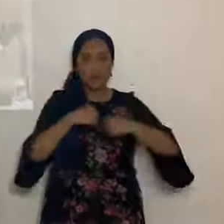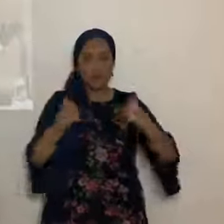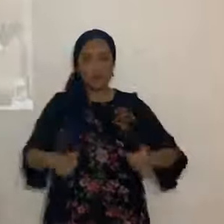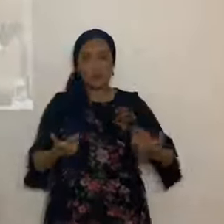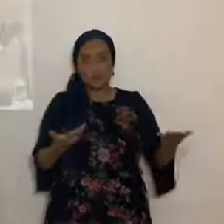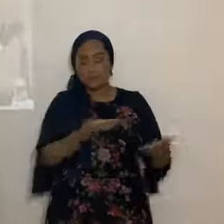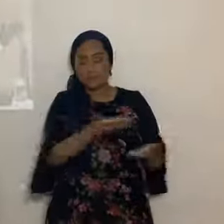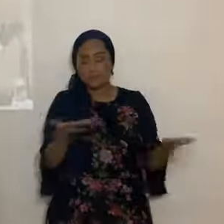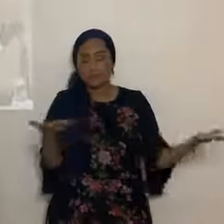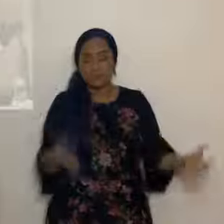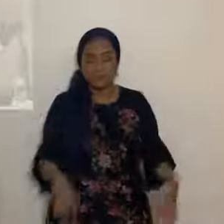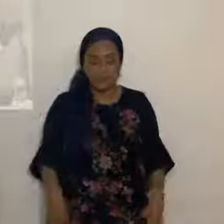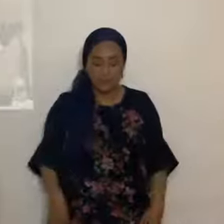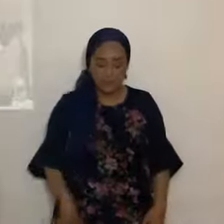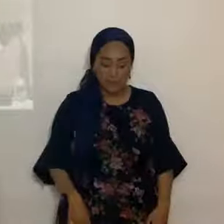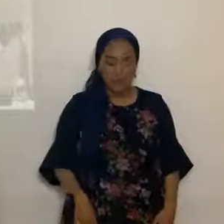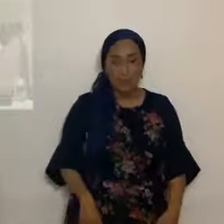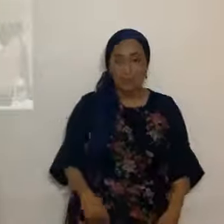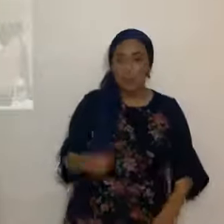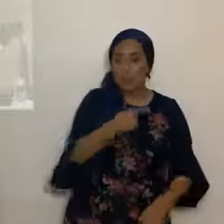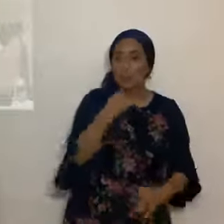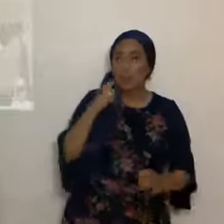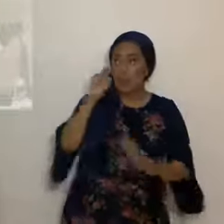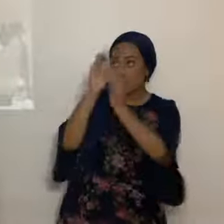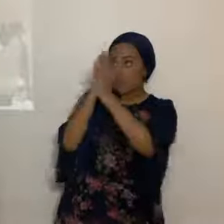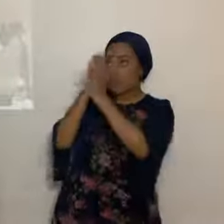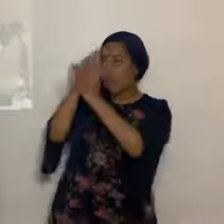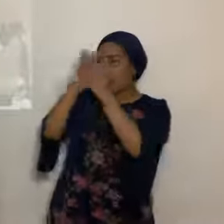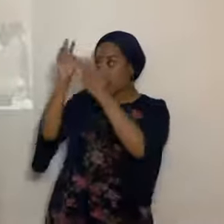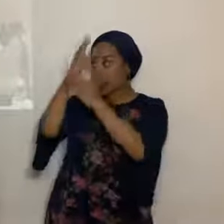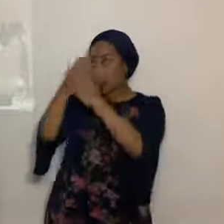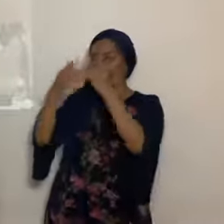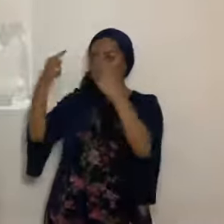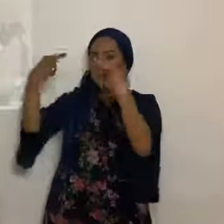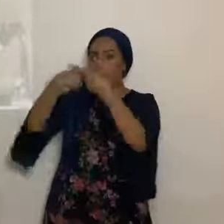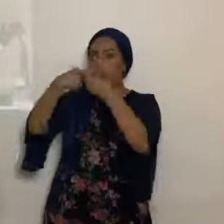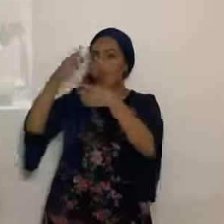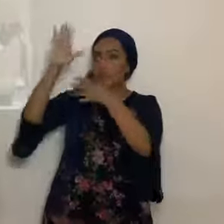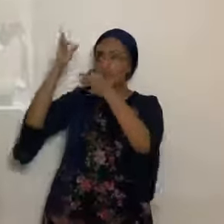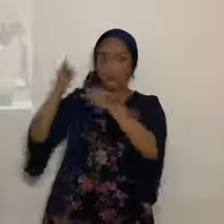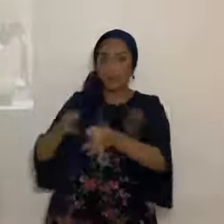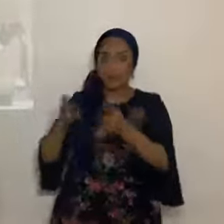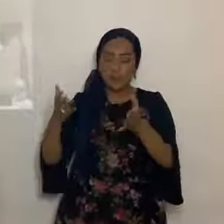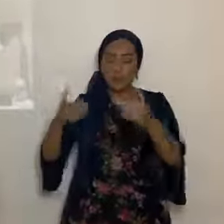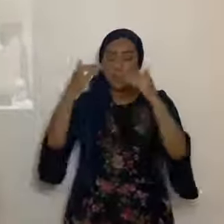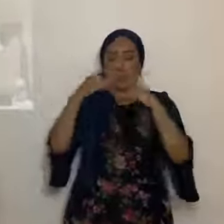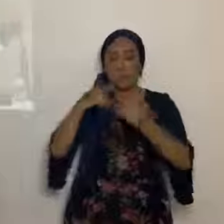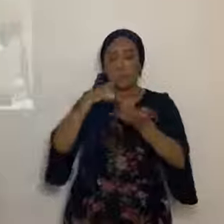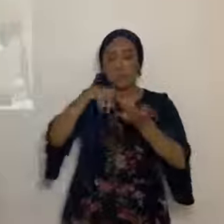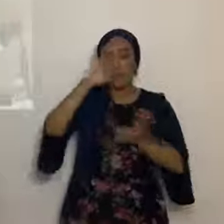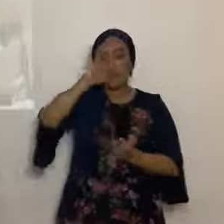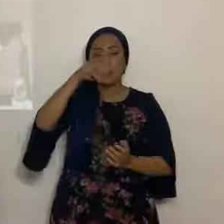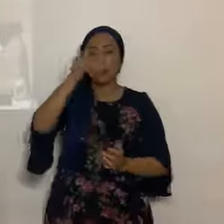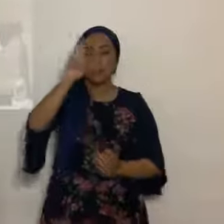del pueblo, ¿verdad? Entonces pedirle al Eterno algo que no, que va contra su voluntad. Vamos a Juan,